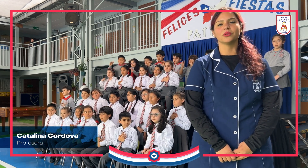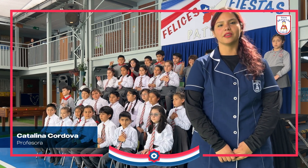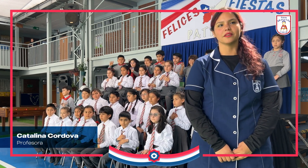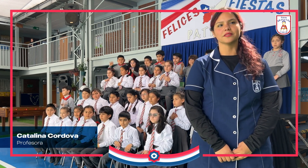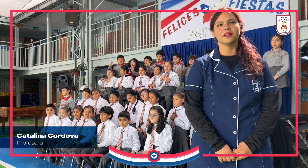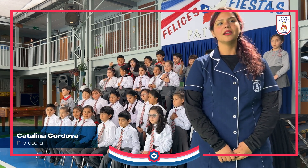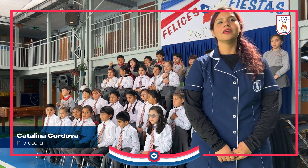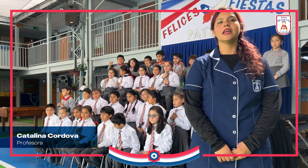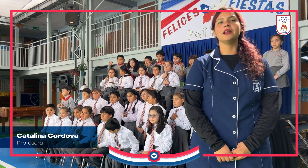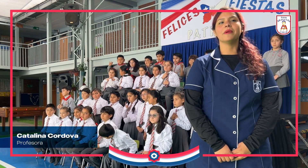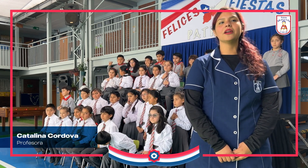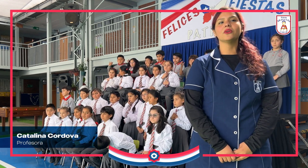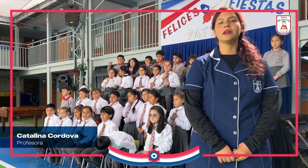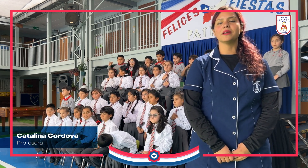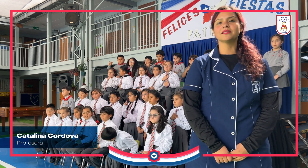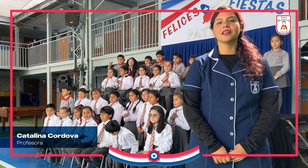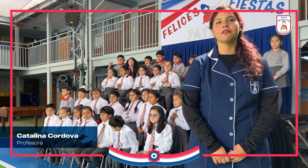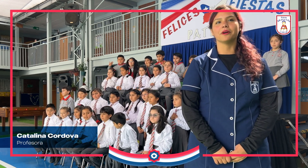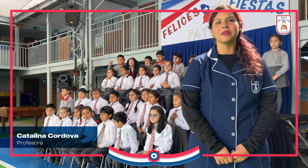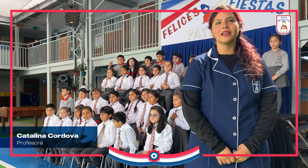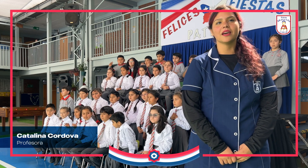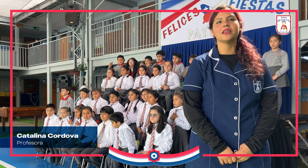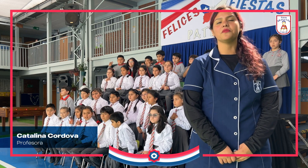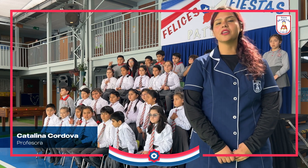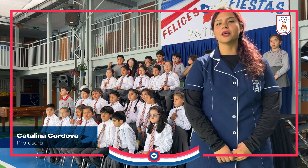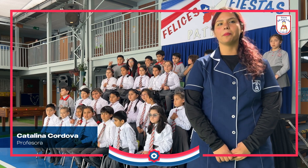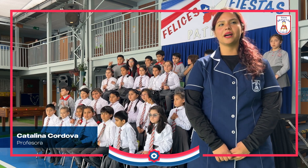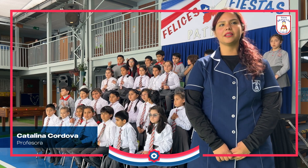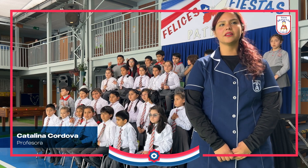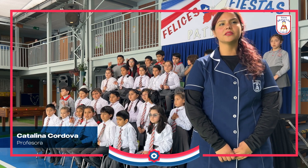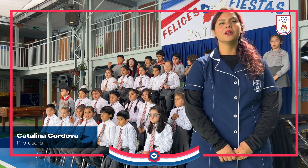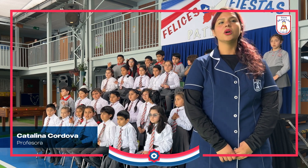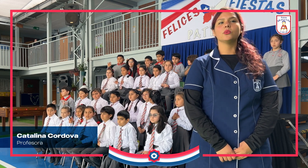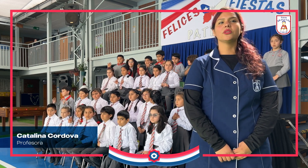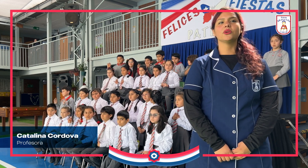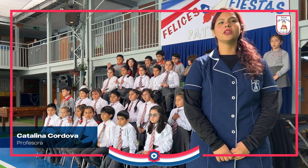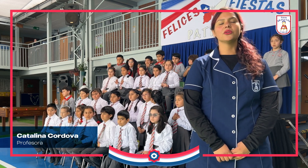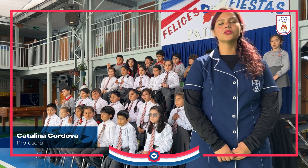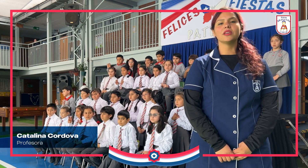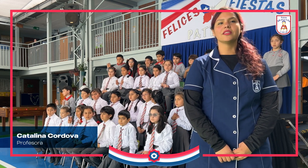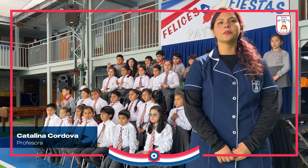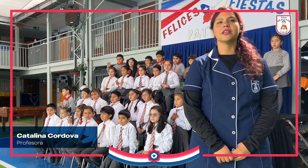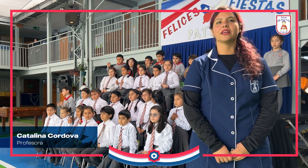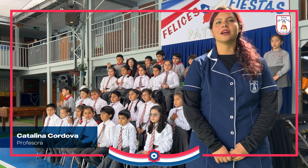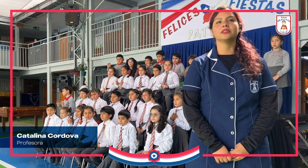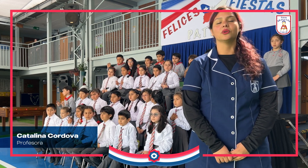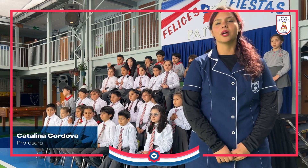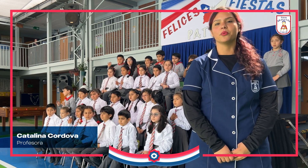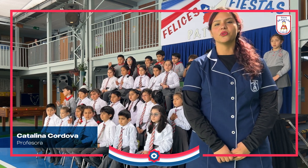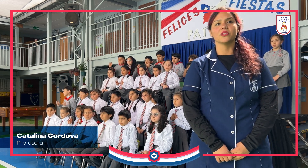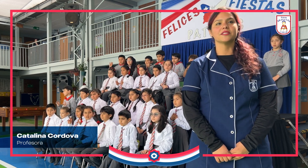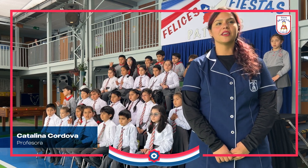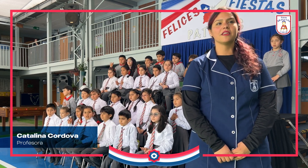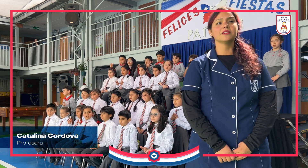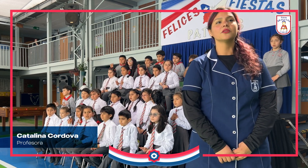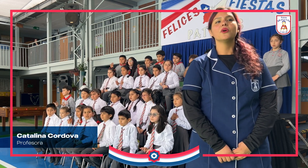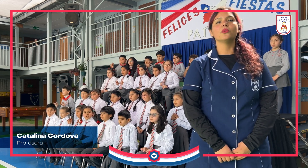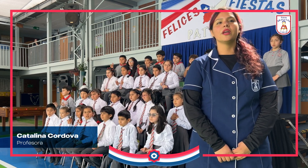ustedes. En el marco del mes de las familias y fiestas patrias, nuestros niños interpretarán con apoyo de señas una